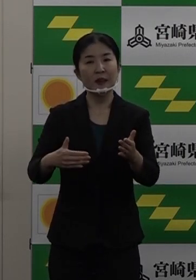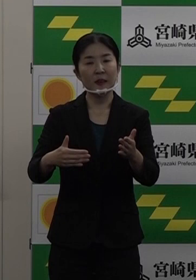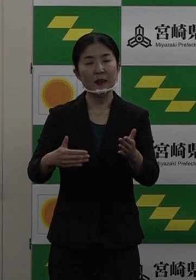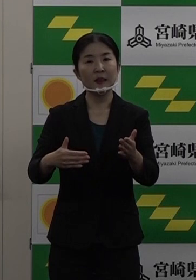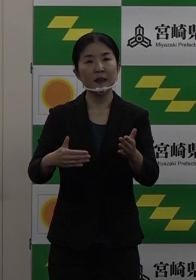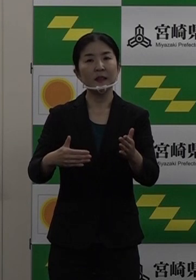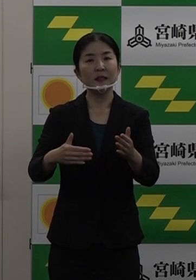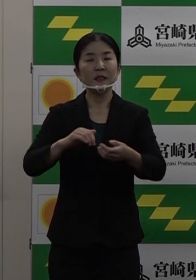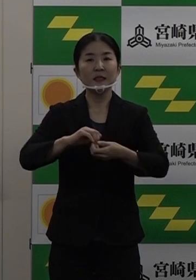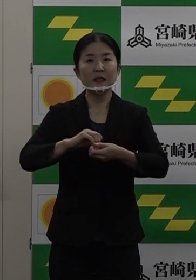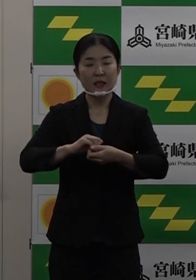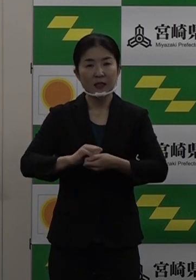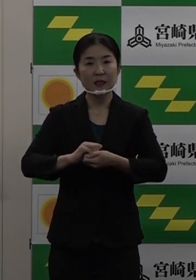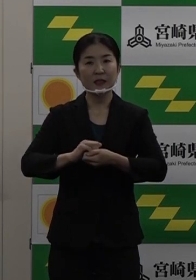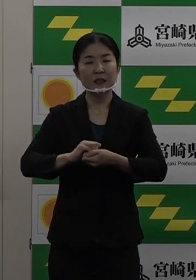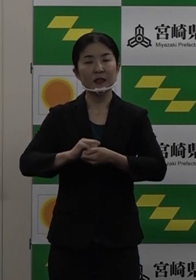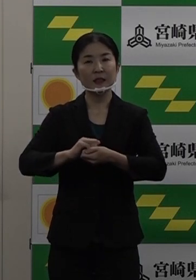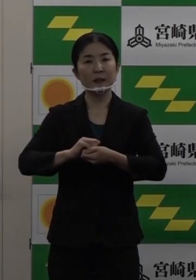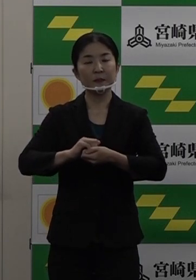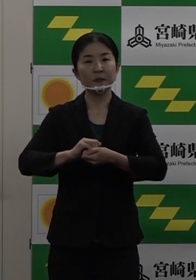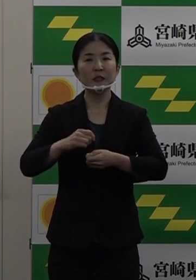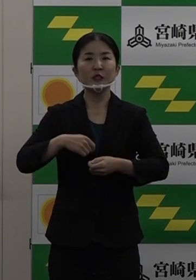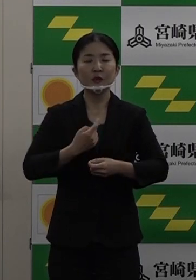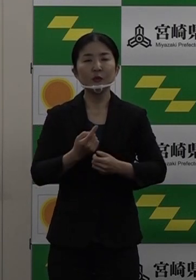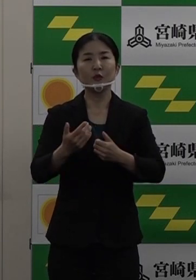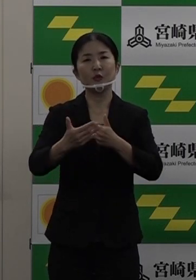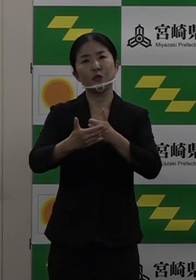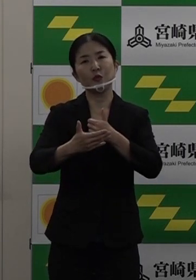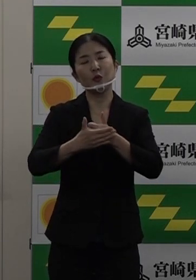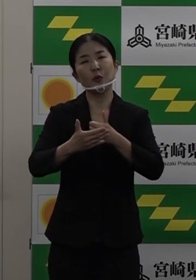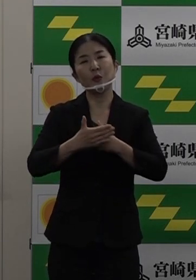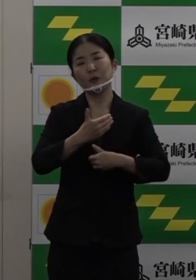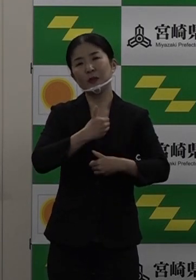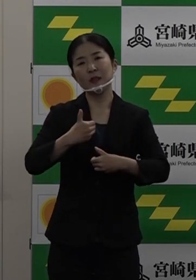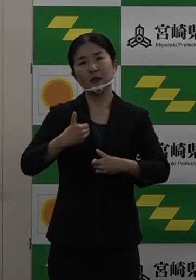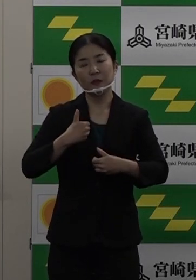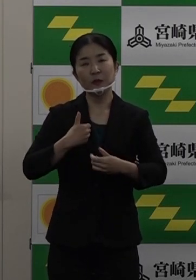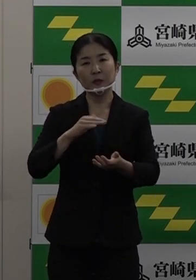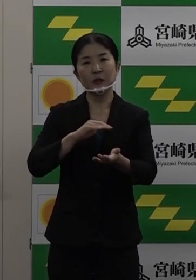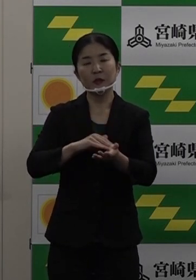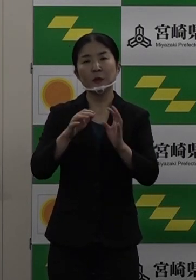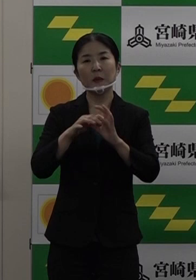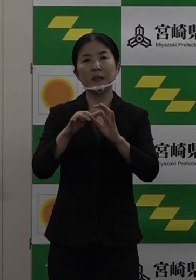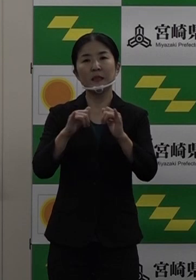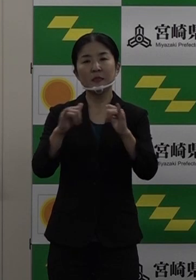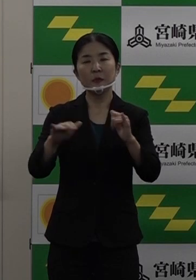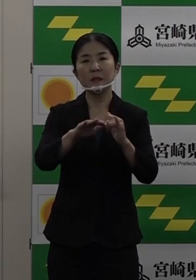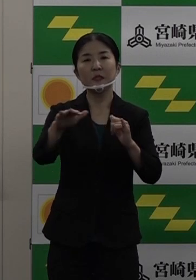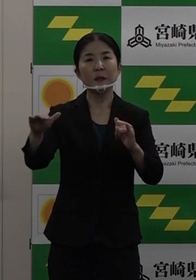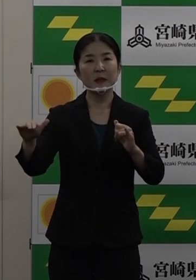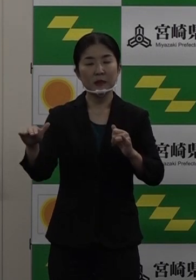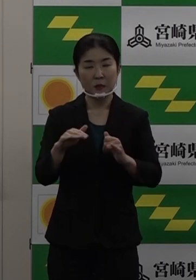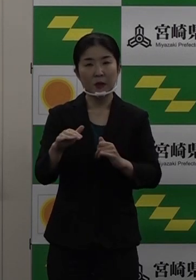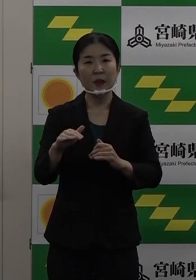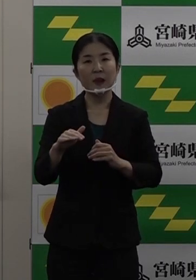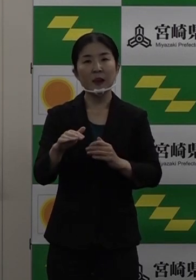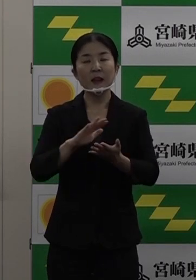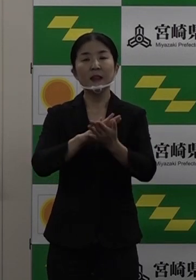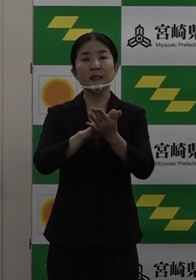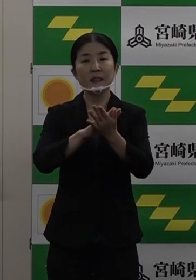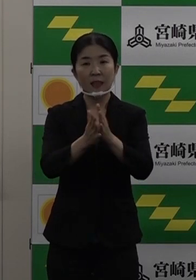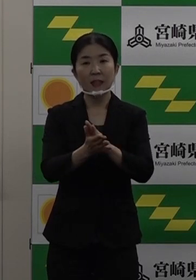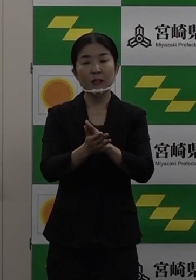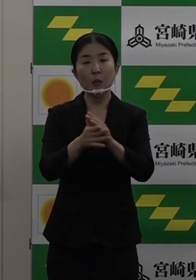、ぜひ引き続き自分が協力できるよという医療従事者の皆様にはですね、この県